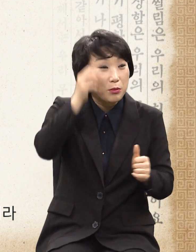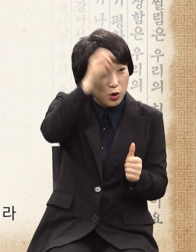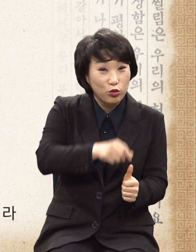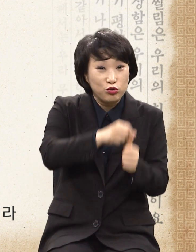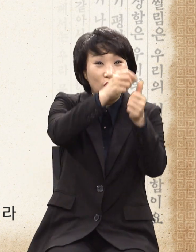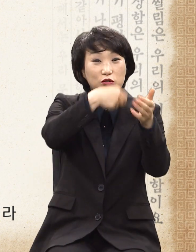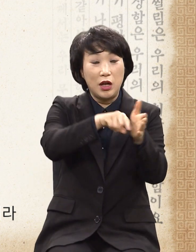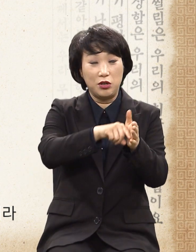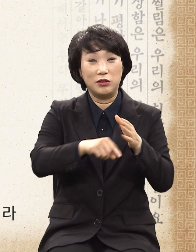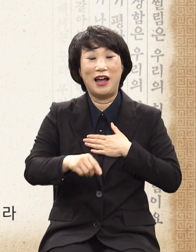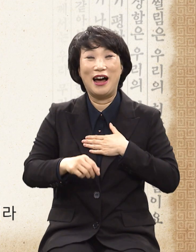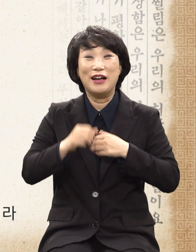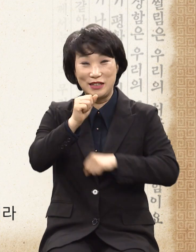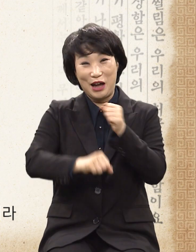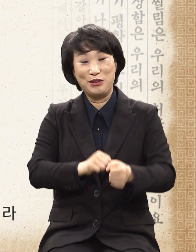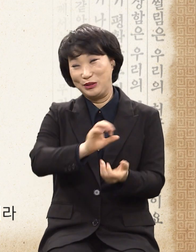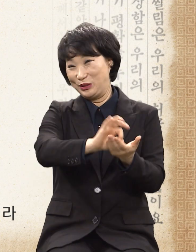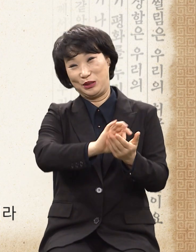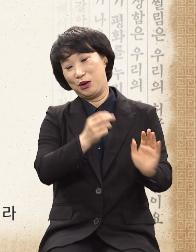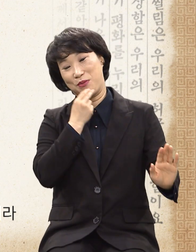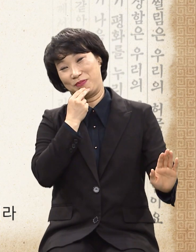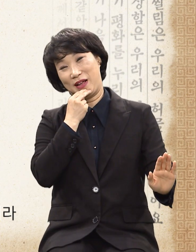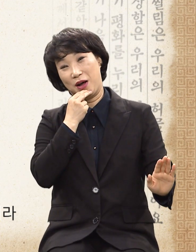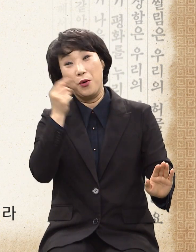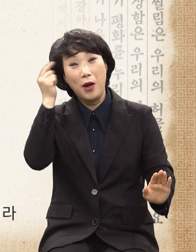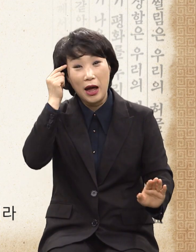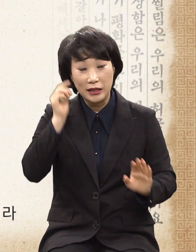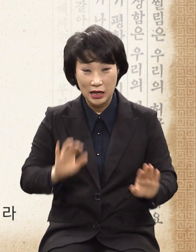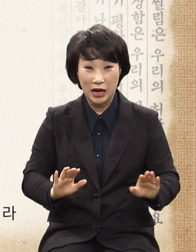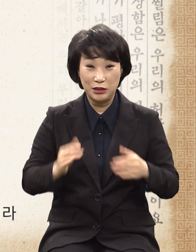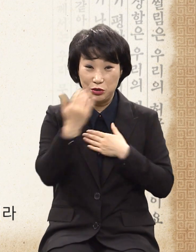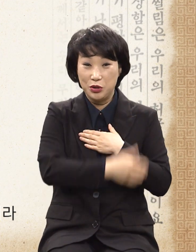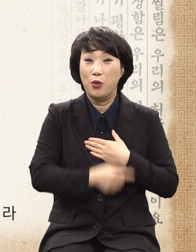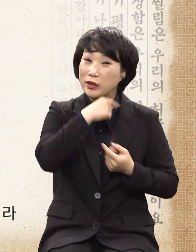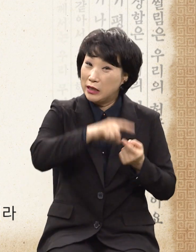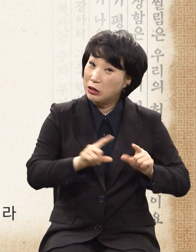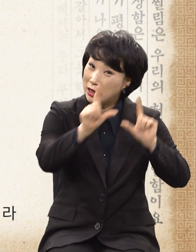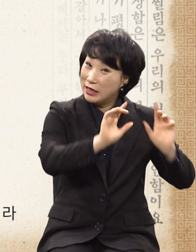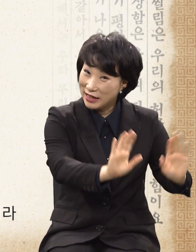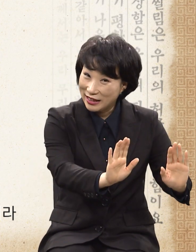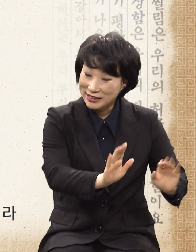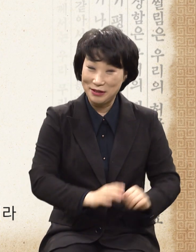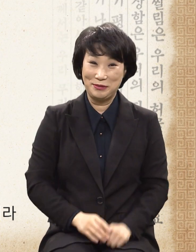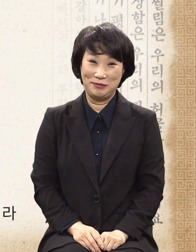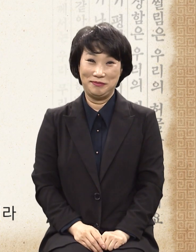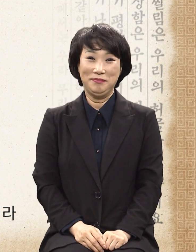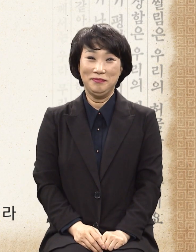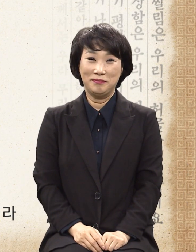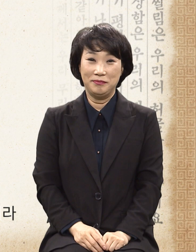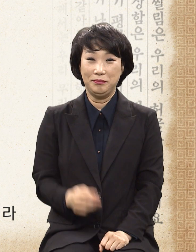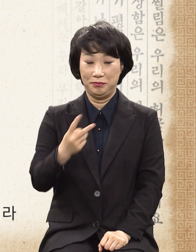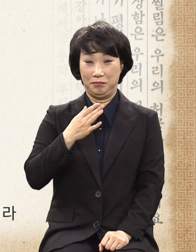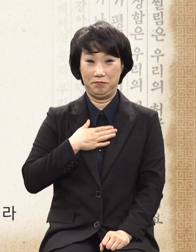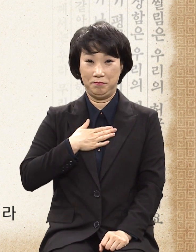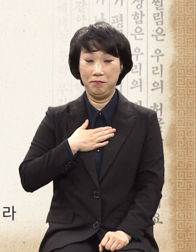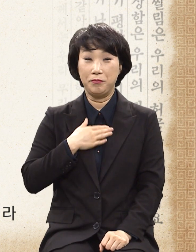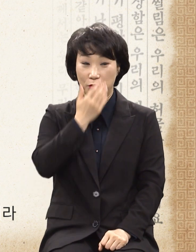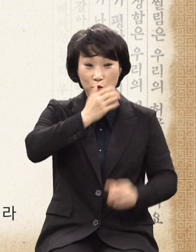때문에 나는 자유를 사용하지 않았나. 다시 말해서 육신의 요구대로 살지 않는다는 것입니다. 또